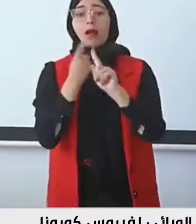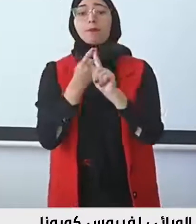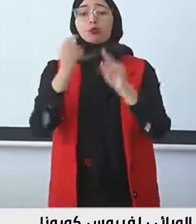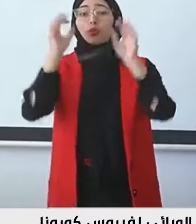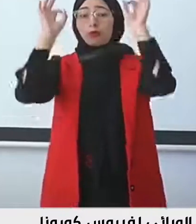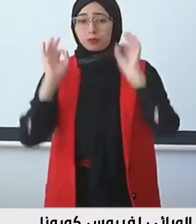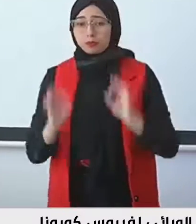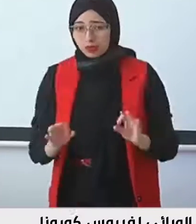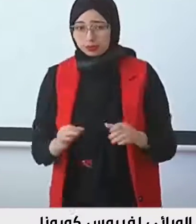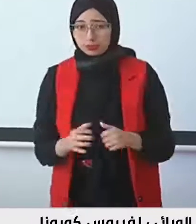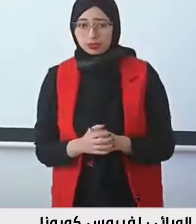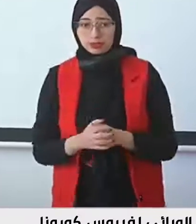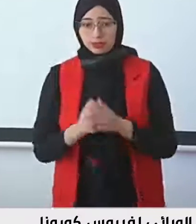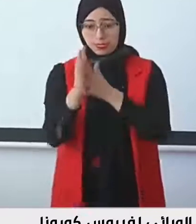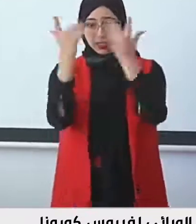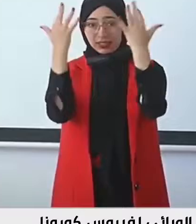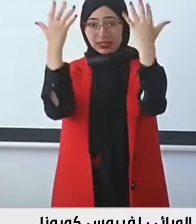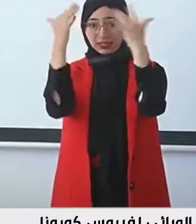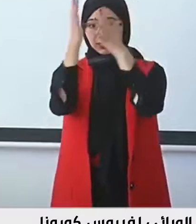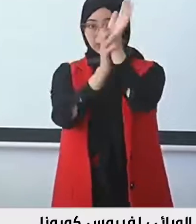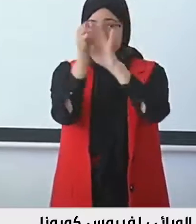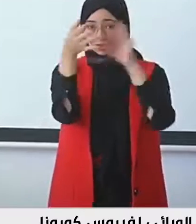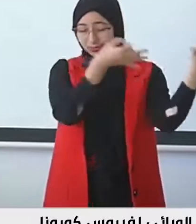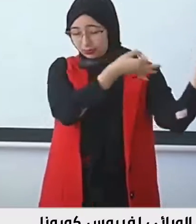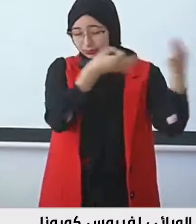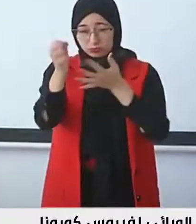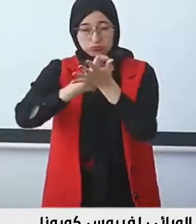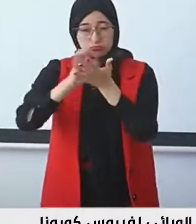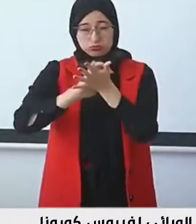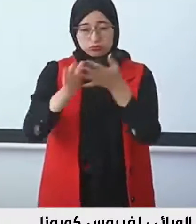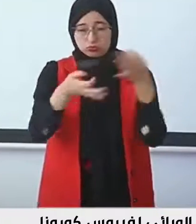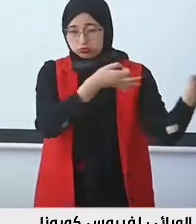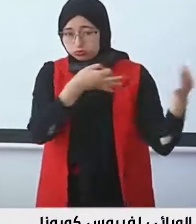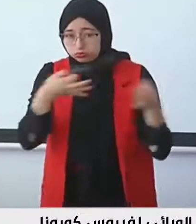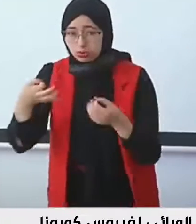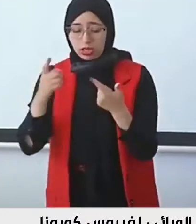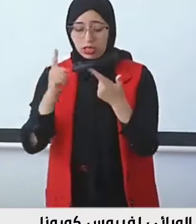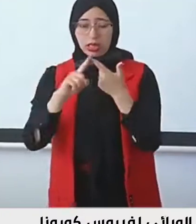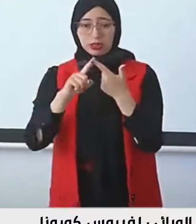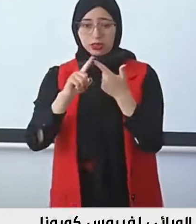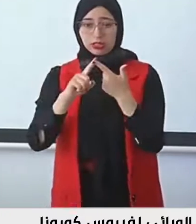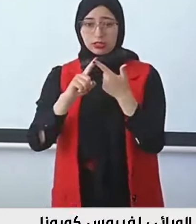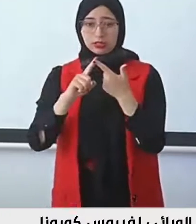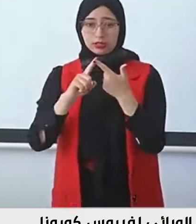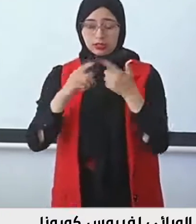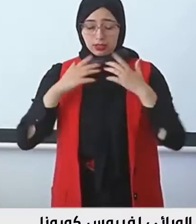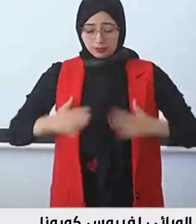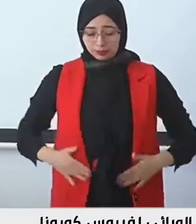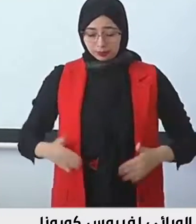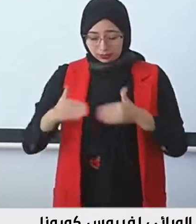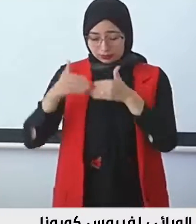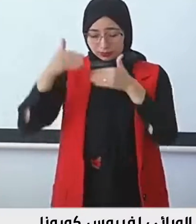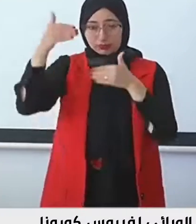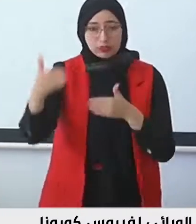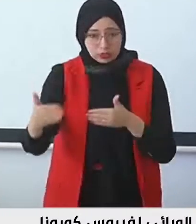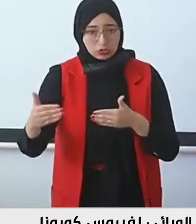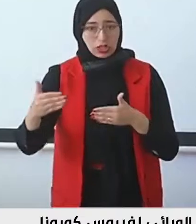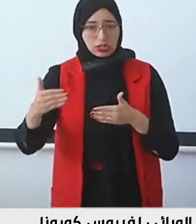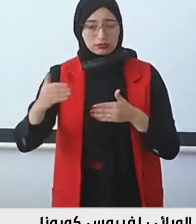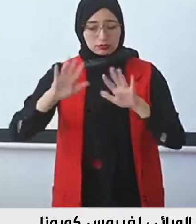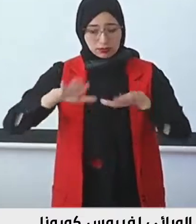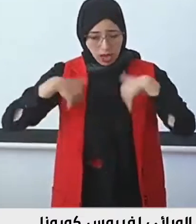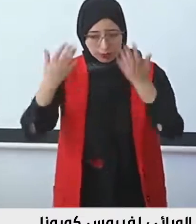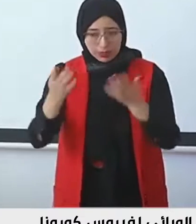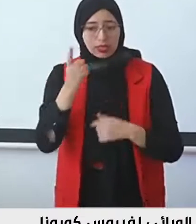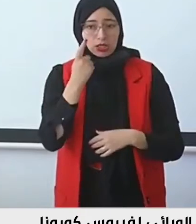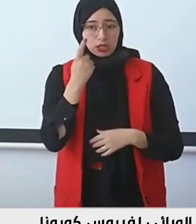هي الأيادي، غسل الأيادي بالماء والصابون، هي ثانيا التباعد الجسدي، وتونجي